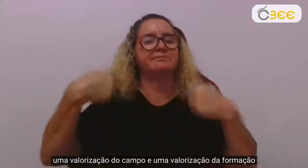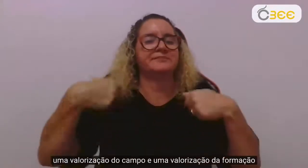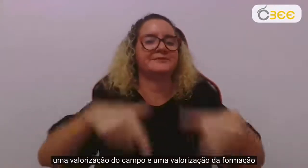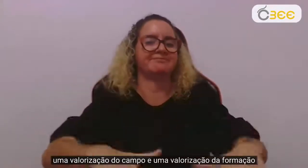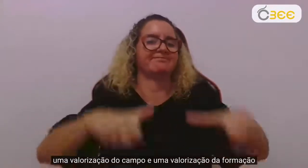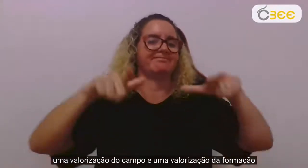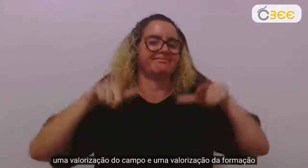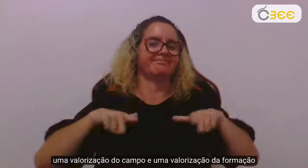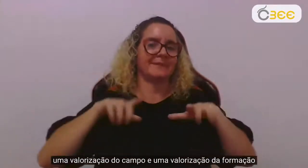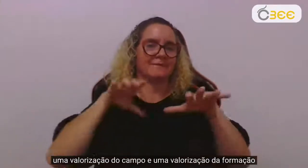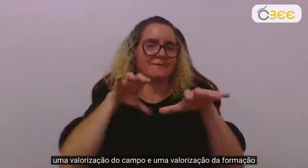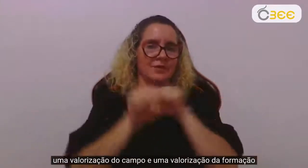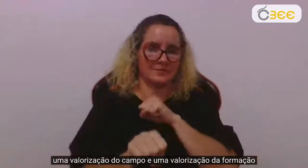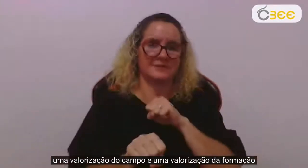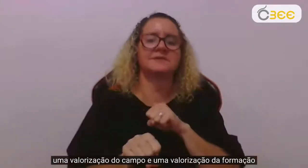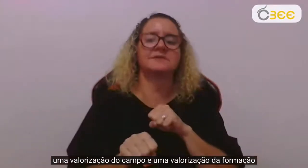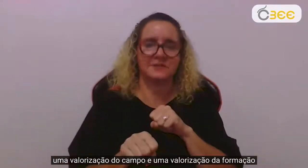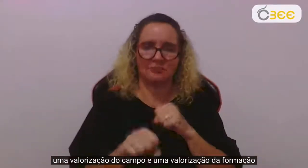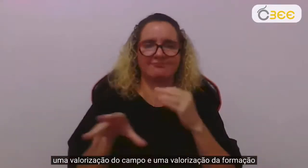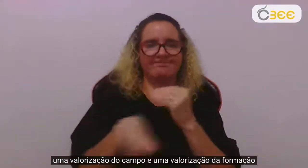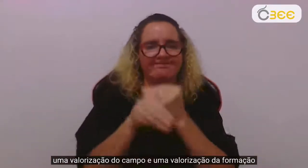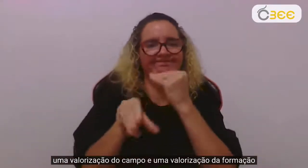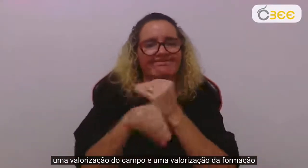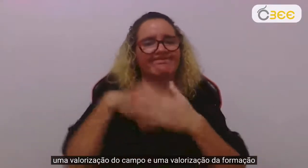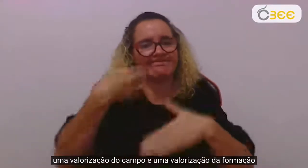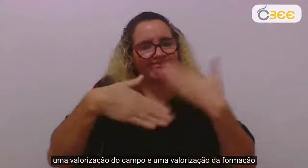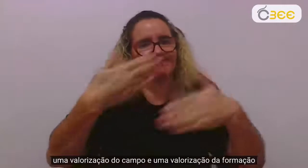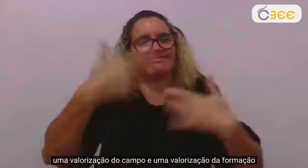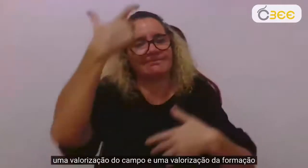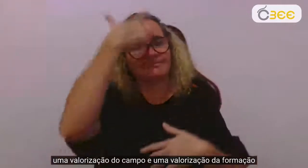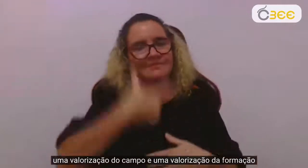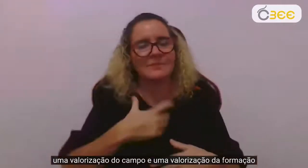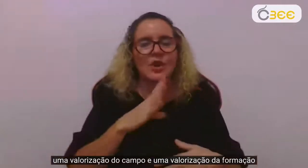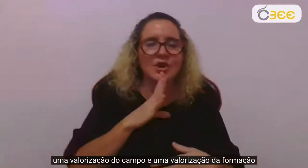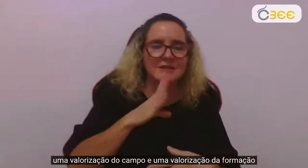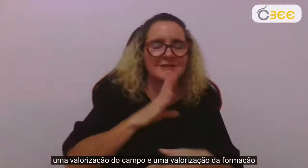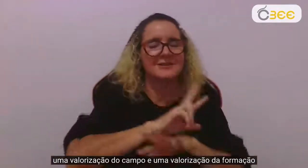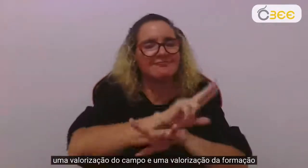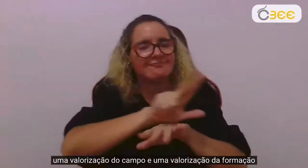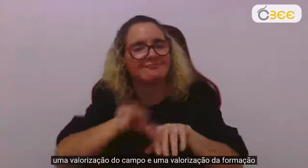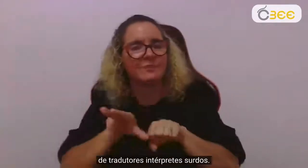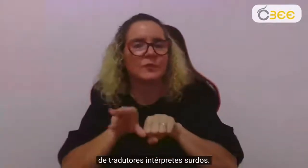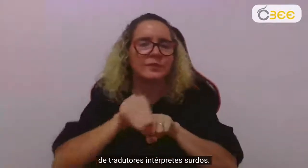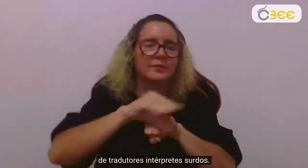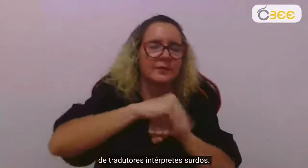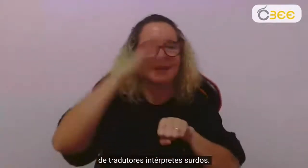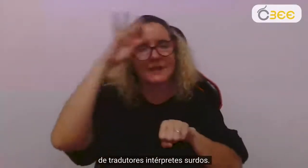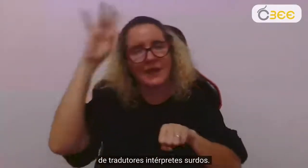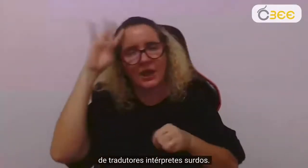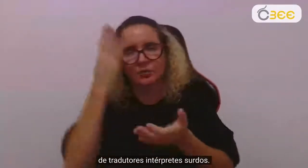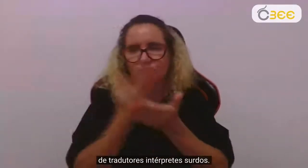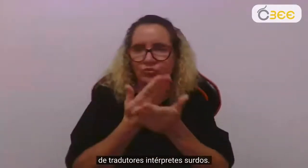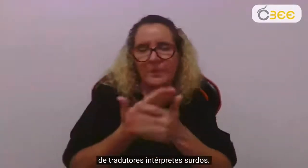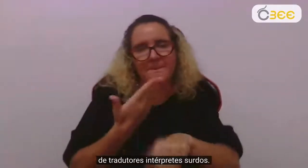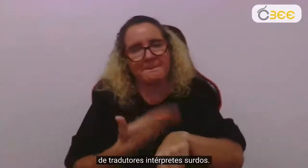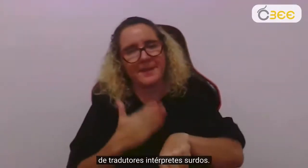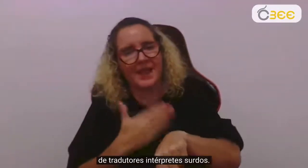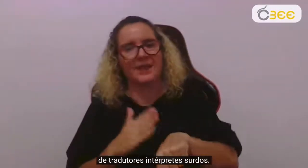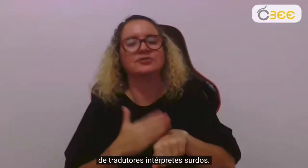uma valorização do campo e uma valorização da formação de tradutores e intérpretes